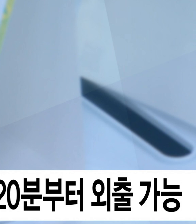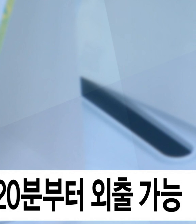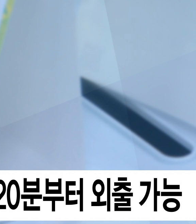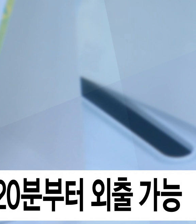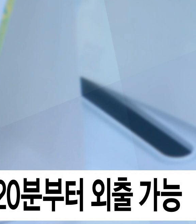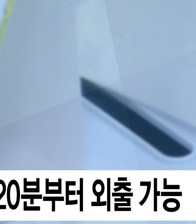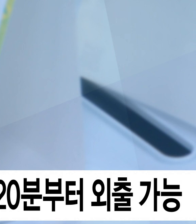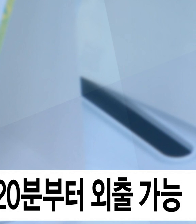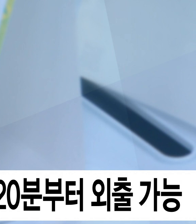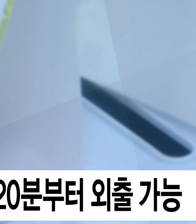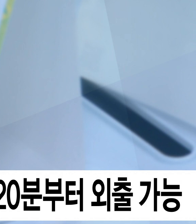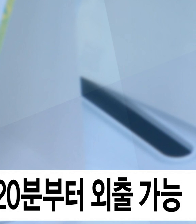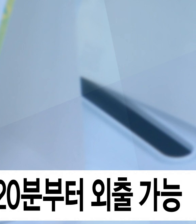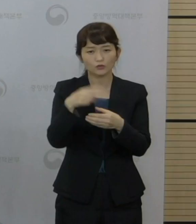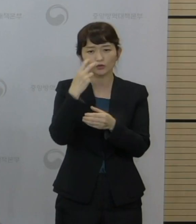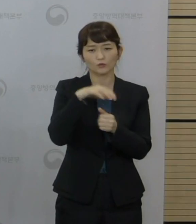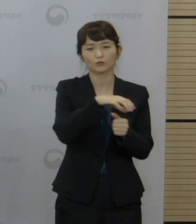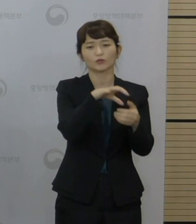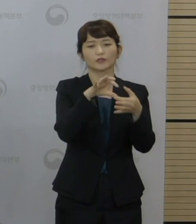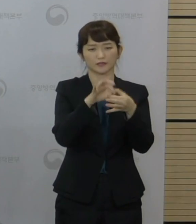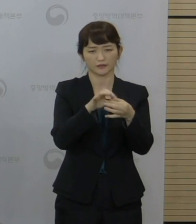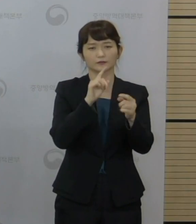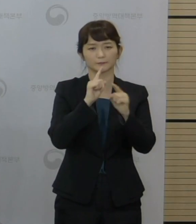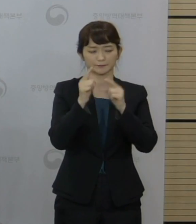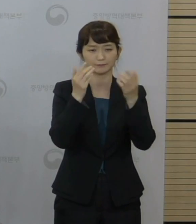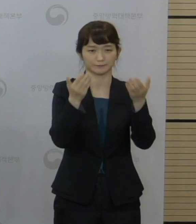내용 전해드립니다.